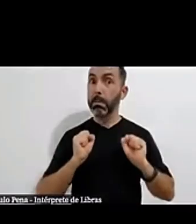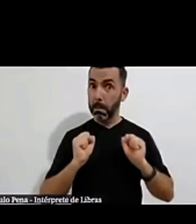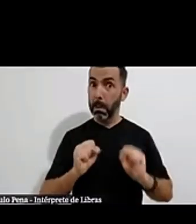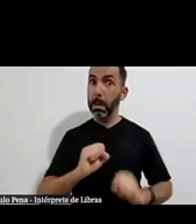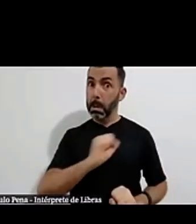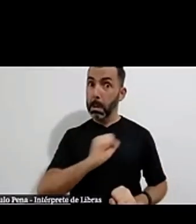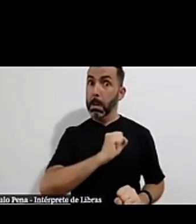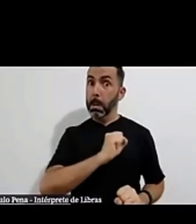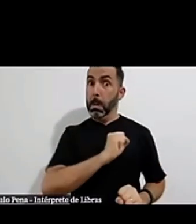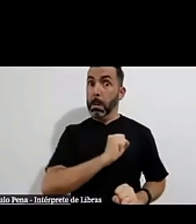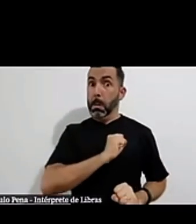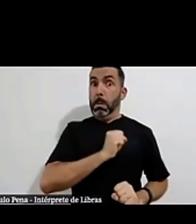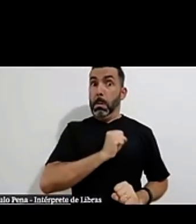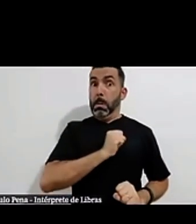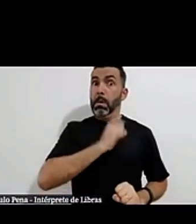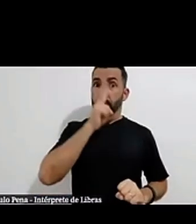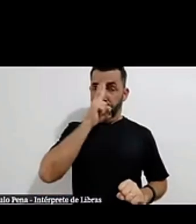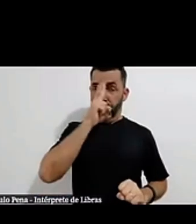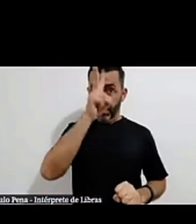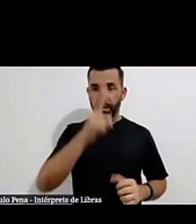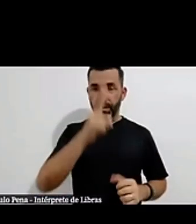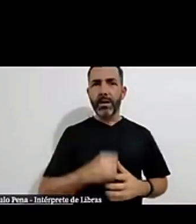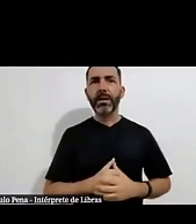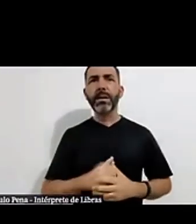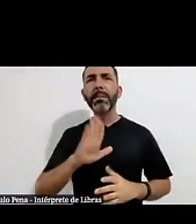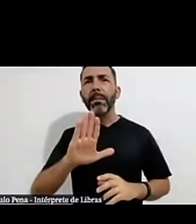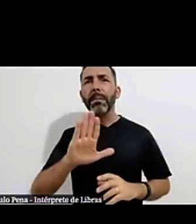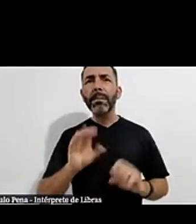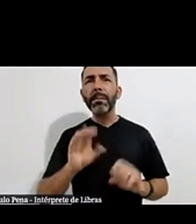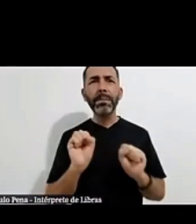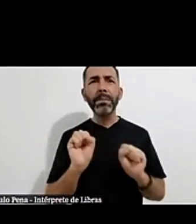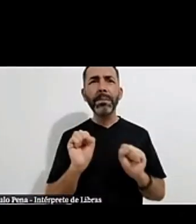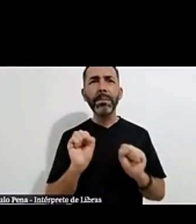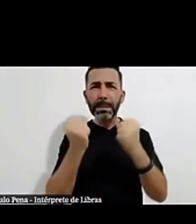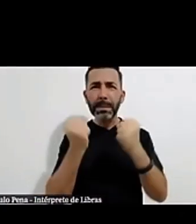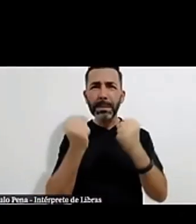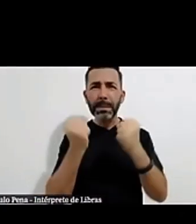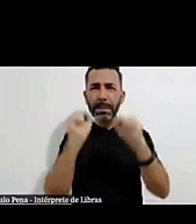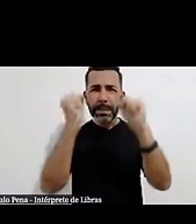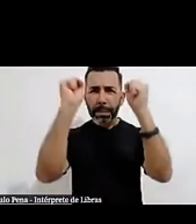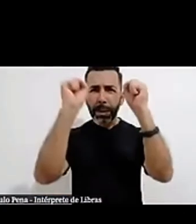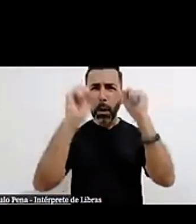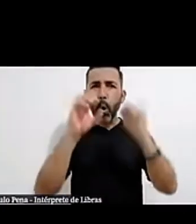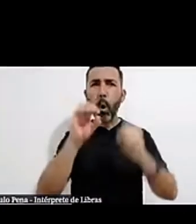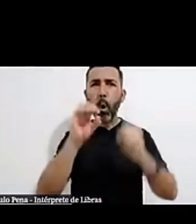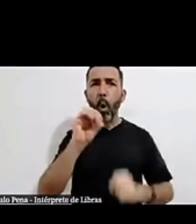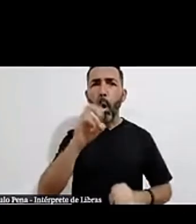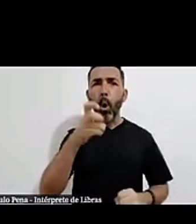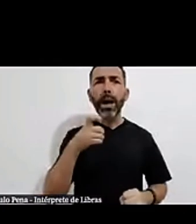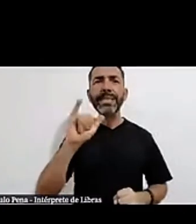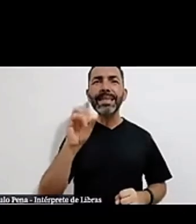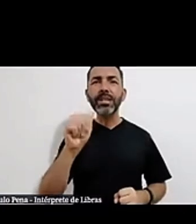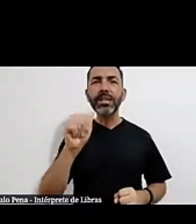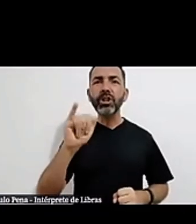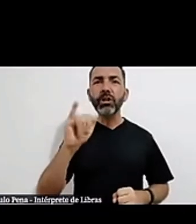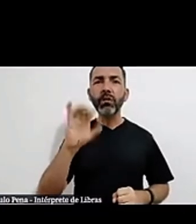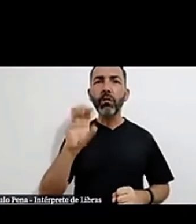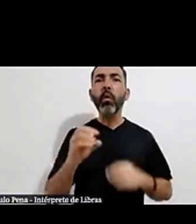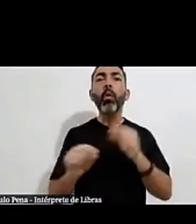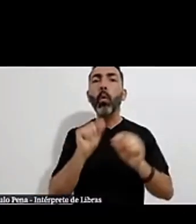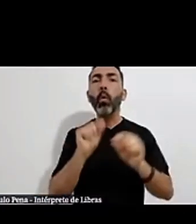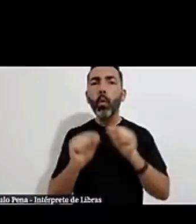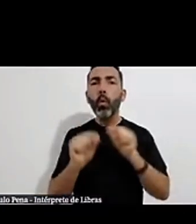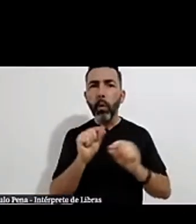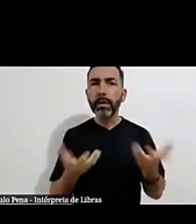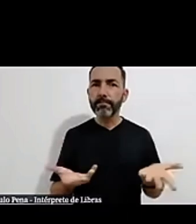isso. Mas o que é o estresse oxidativo, que muita gente fala? O estresse oxidativo é uma condição que ocorre